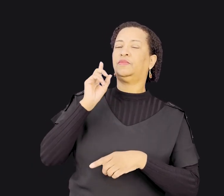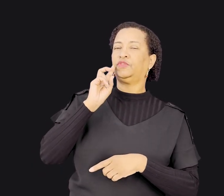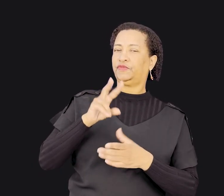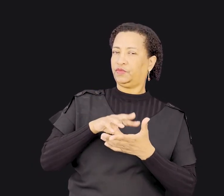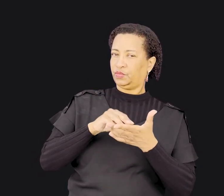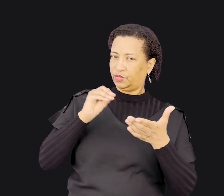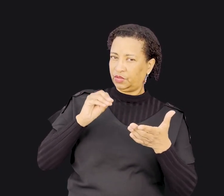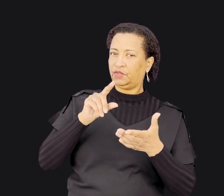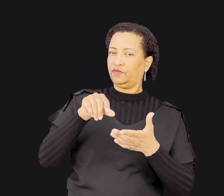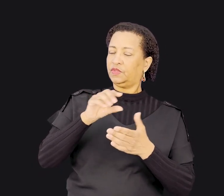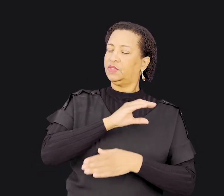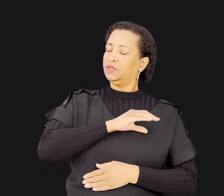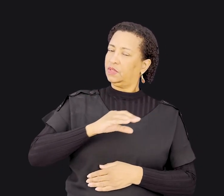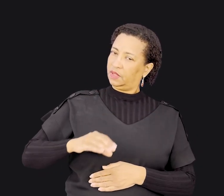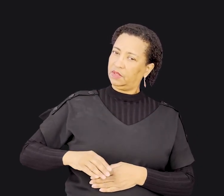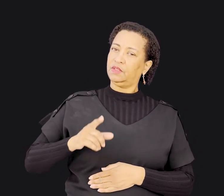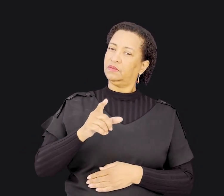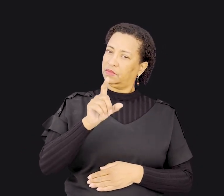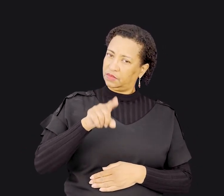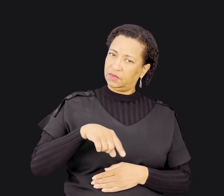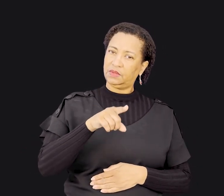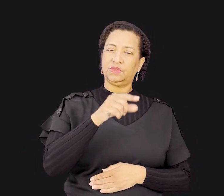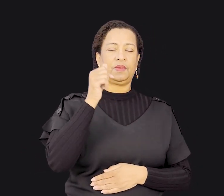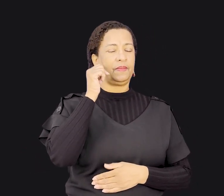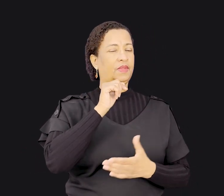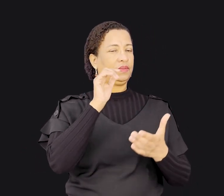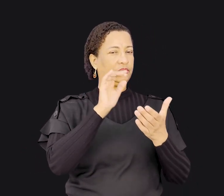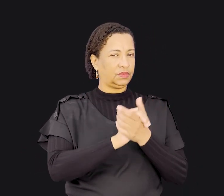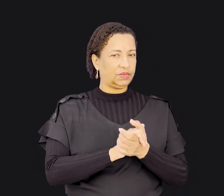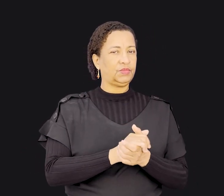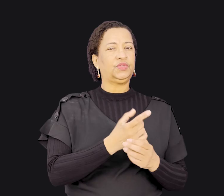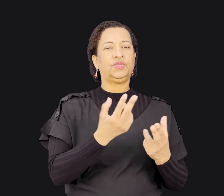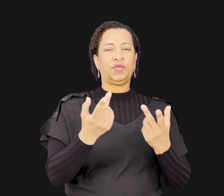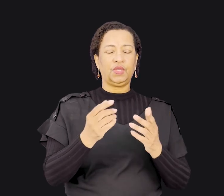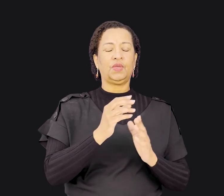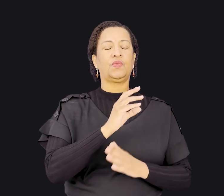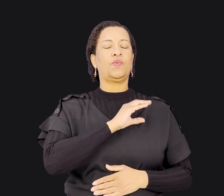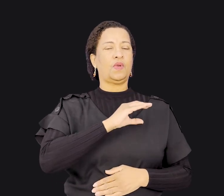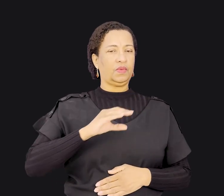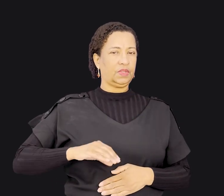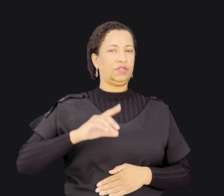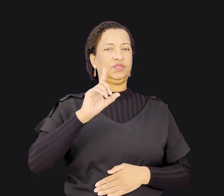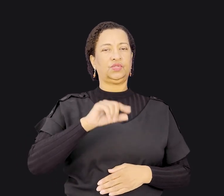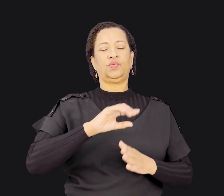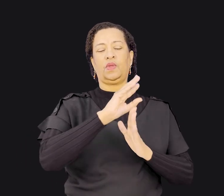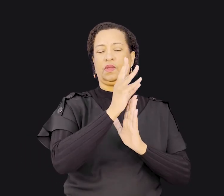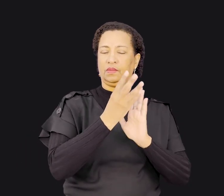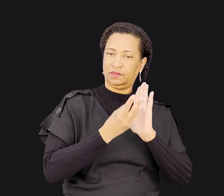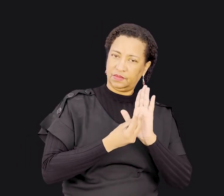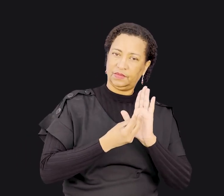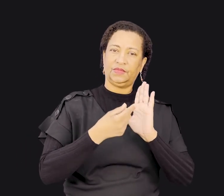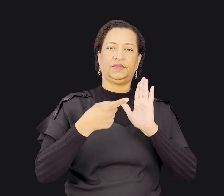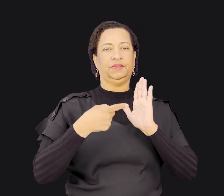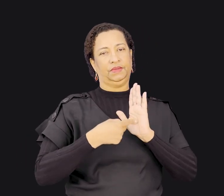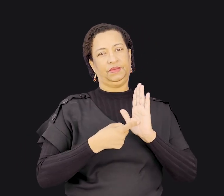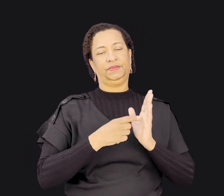modelo? Vocês são Cristo. Sejam para com suas esposas como Cristo é para a